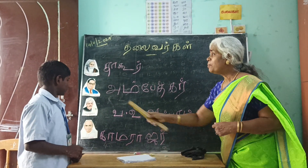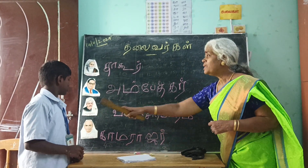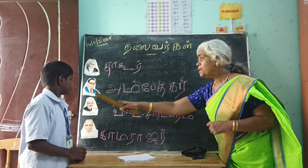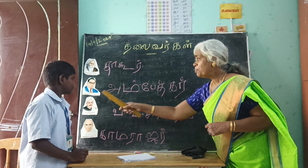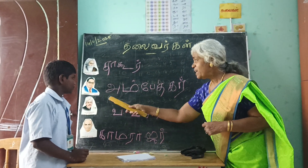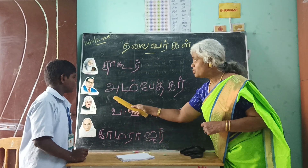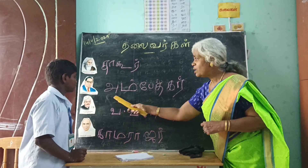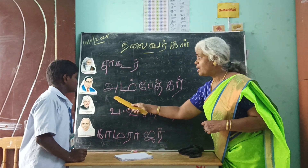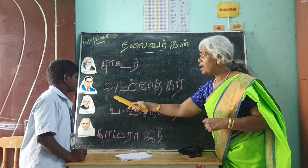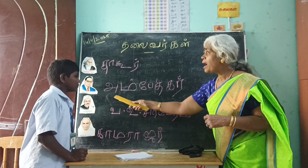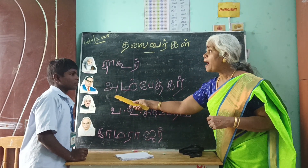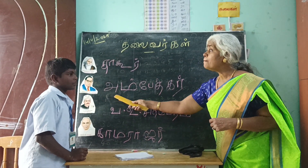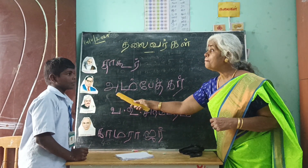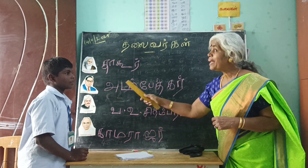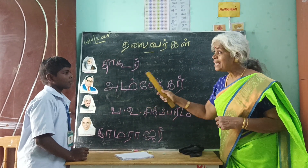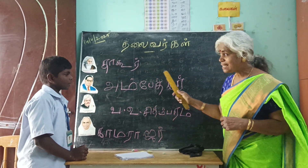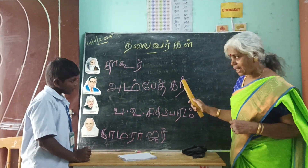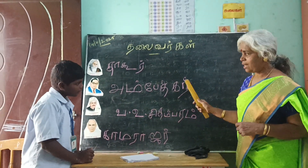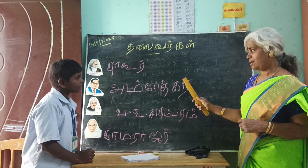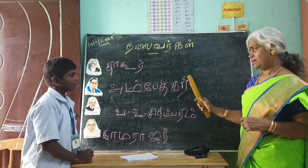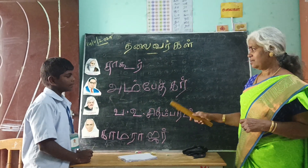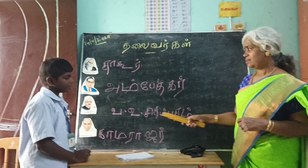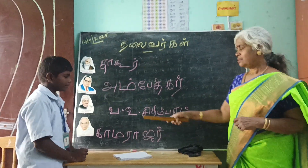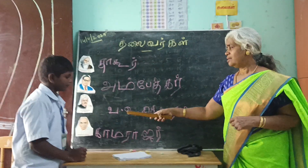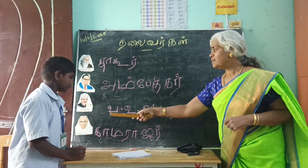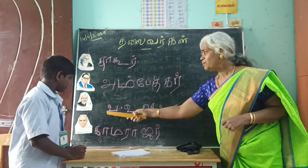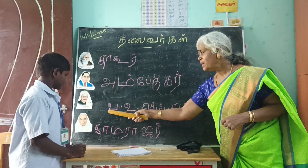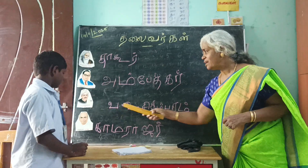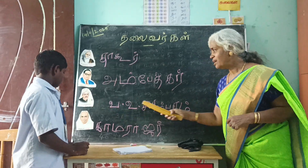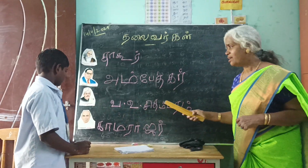இது பேர் சொல்லலாம். அம்பேத்கர். இவர் யாரு?